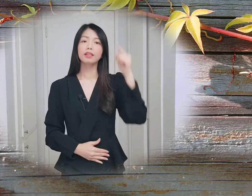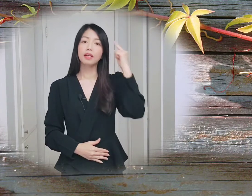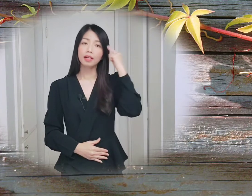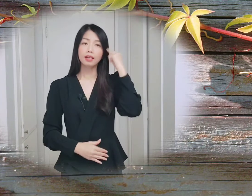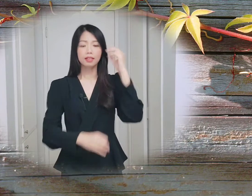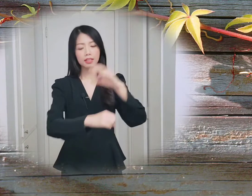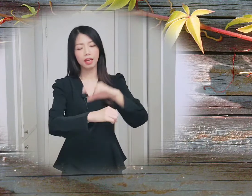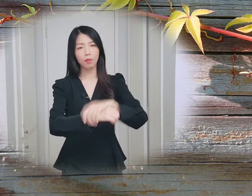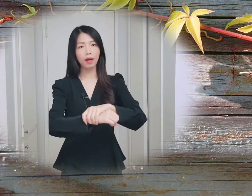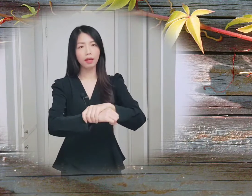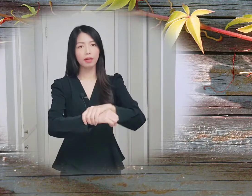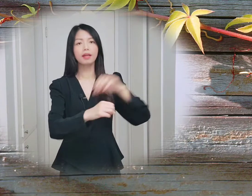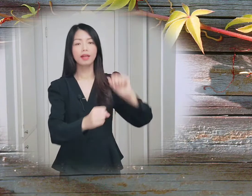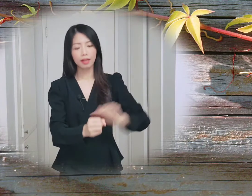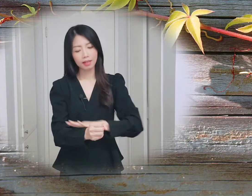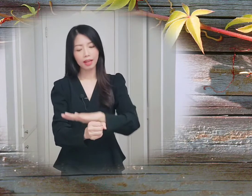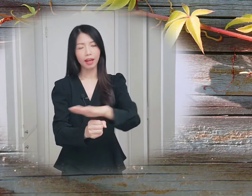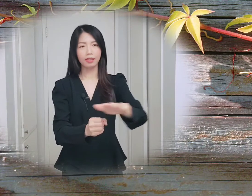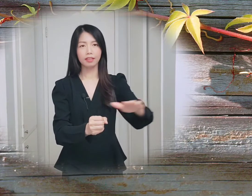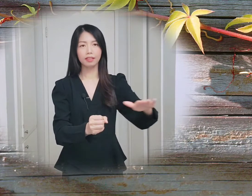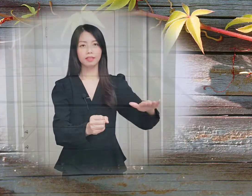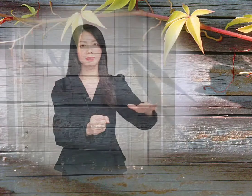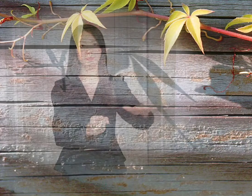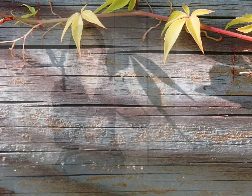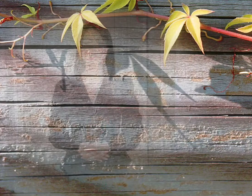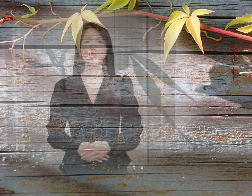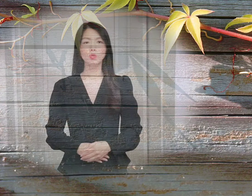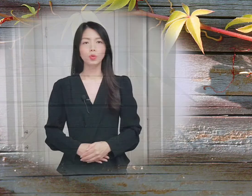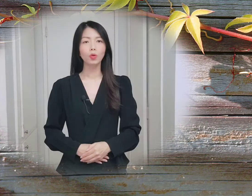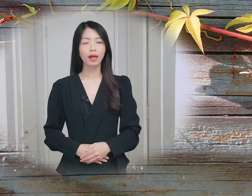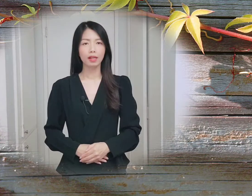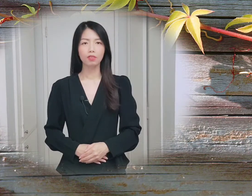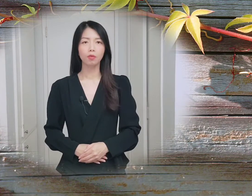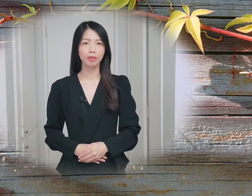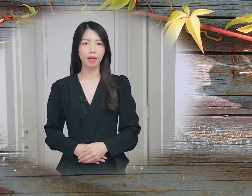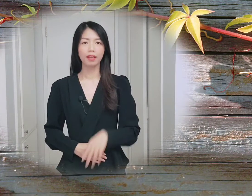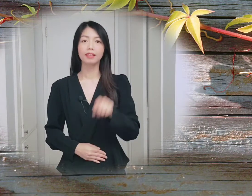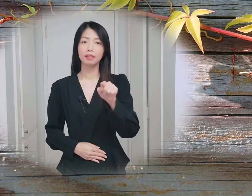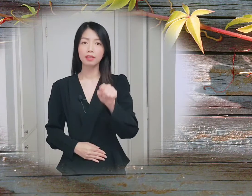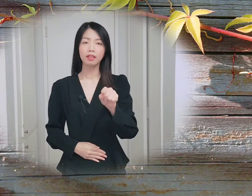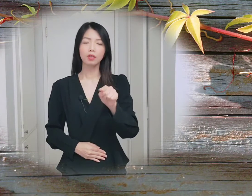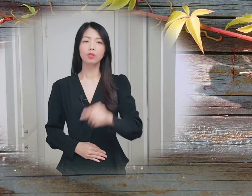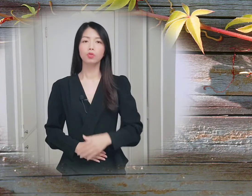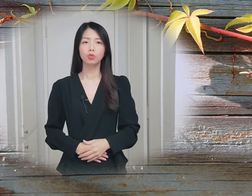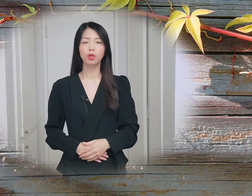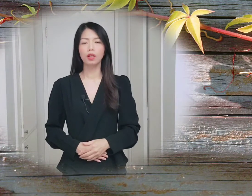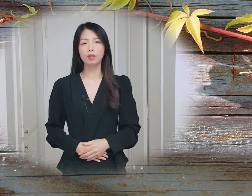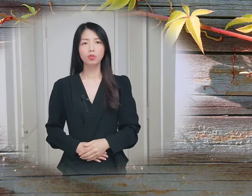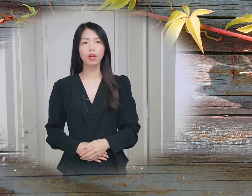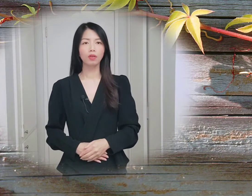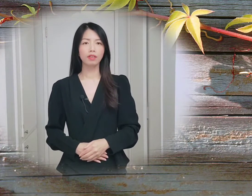그 지혜와 사랑. 그 누구도 다 알 수 없네. 그